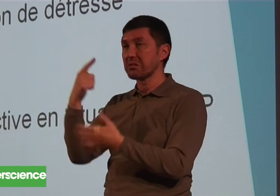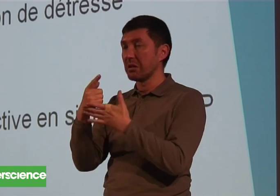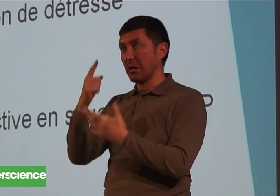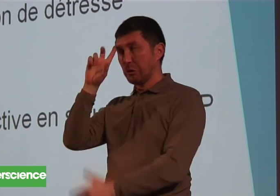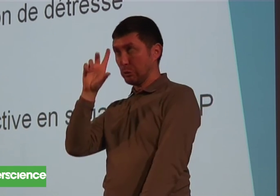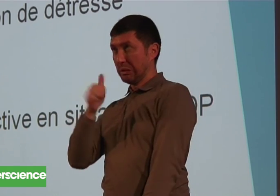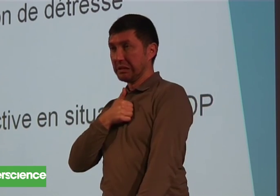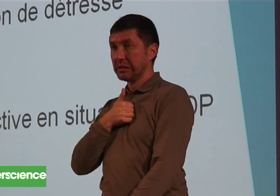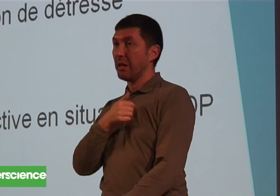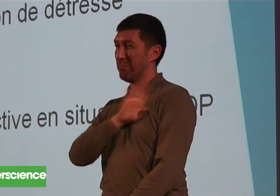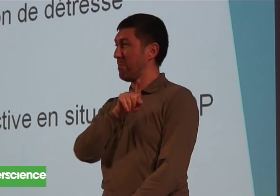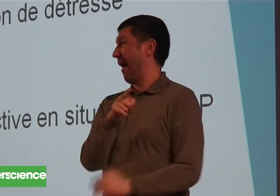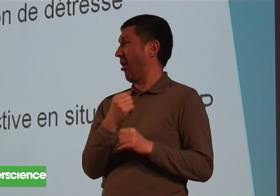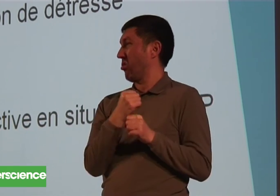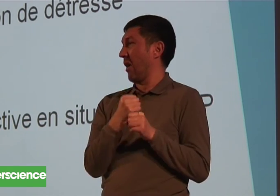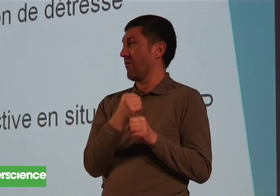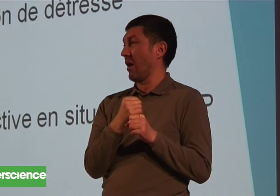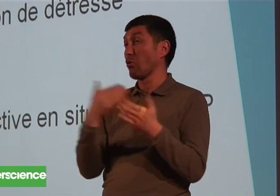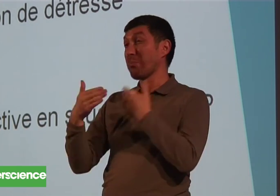contre 1% dans la population générale.